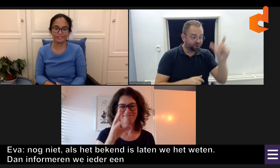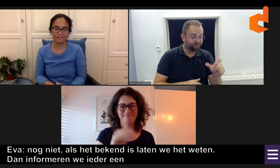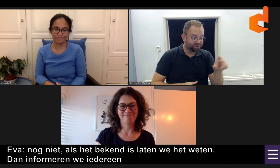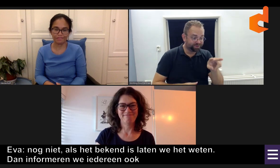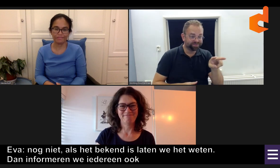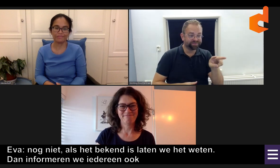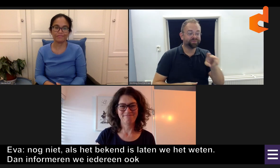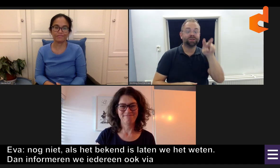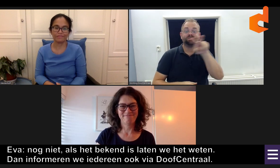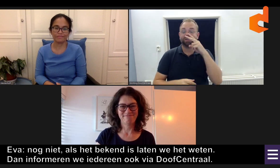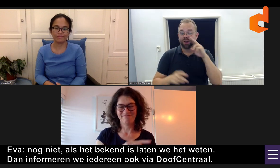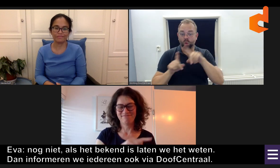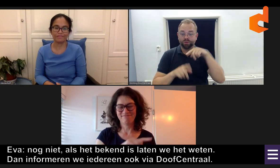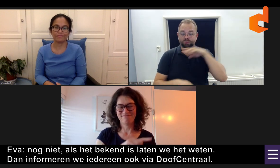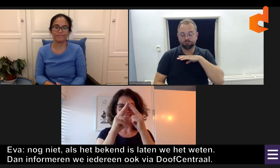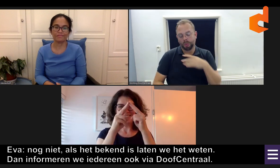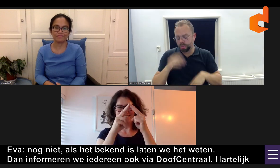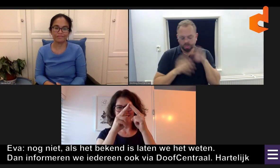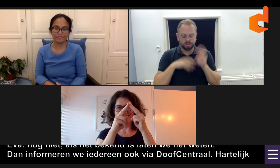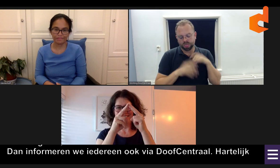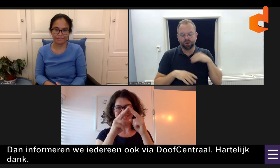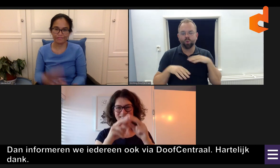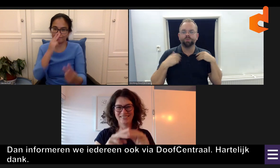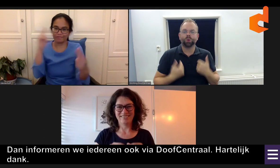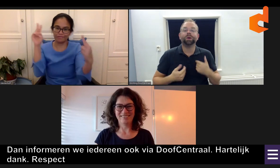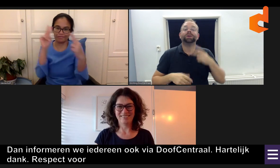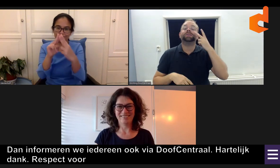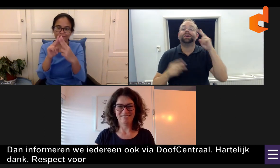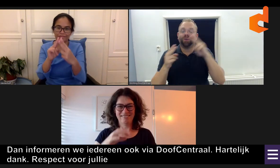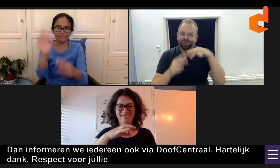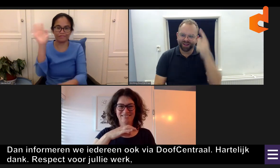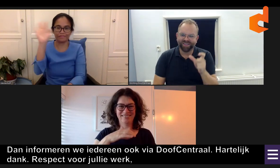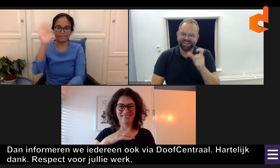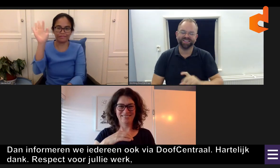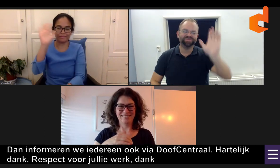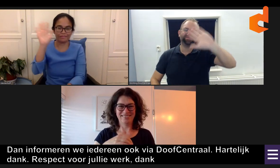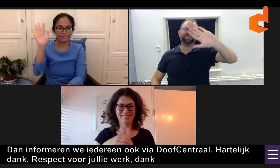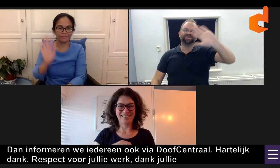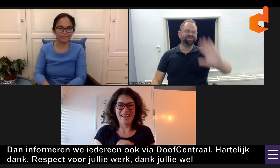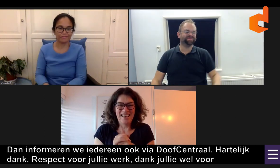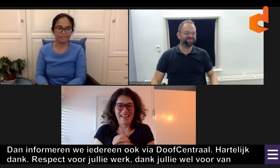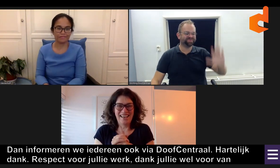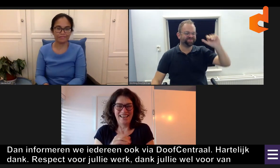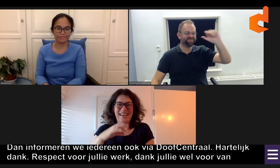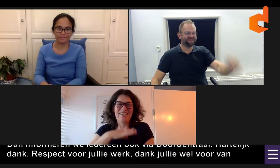nog even zeggen respect voor jullie werk. Dank jullie wel voor vanavond. We zien jullie volgende week. Tot